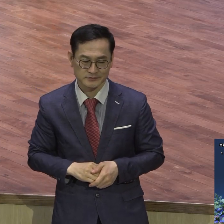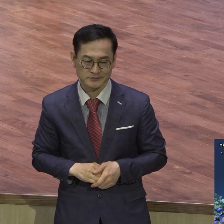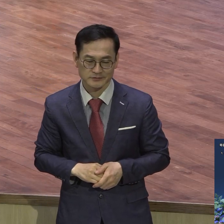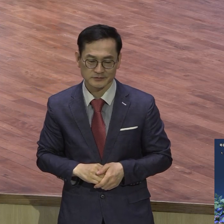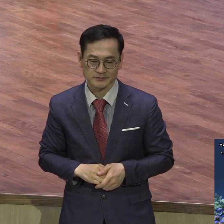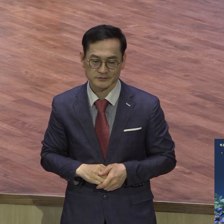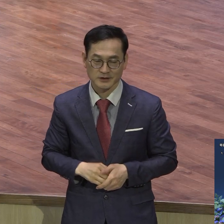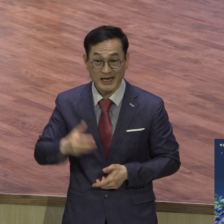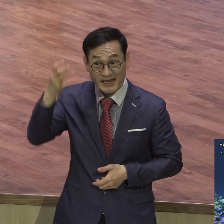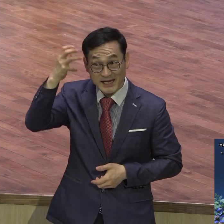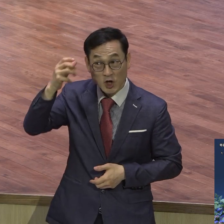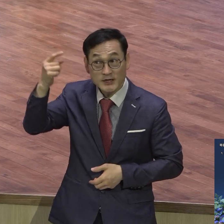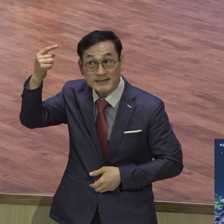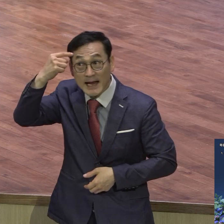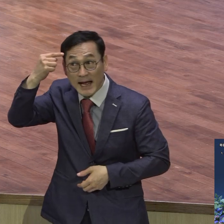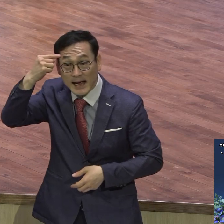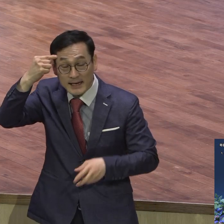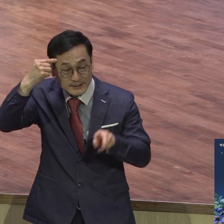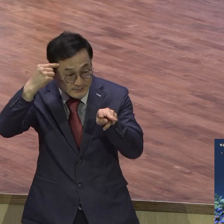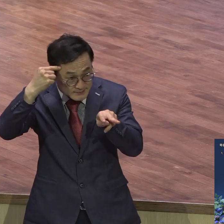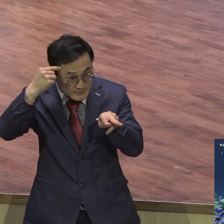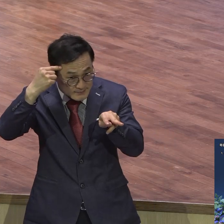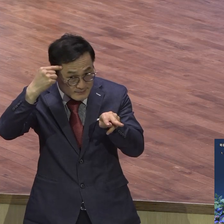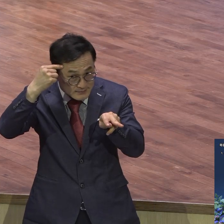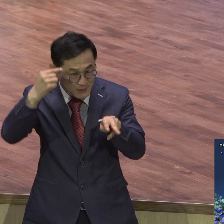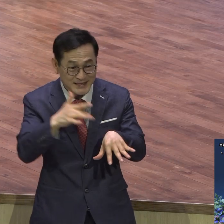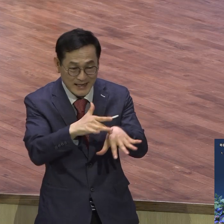영적 생각하는 사람 사단에게 안 속는다니까요.